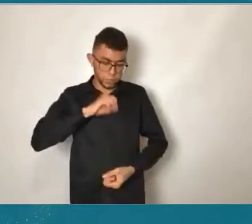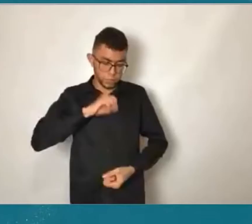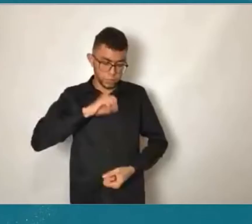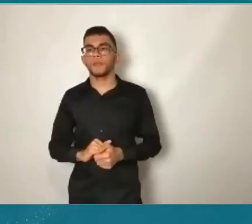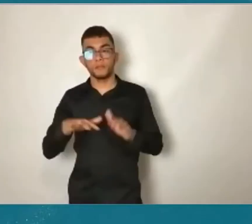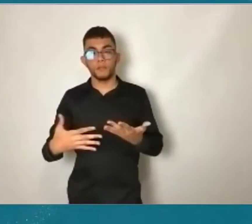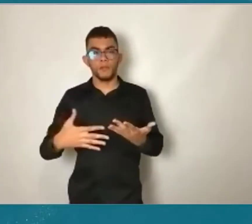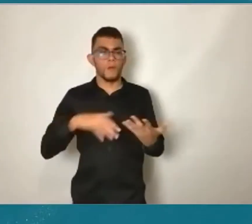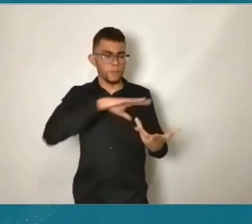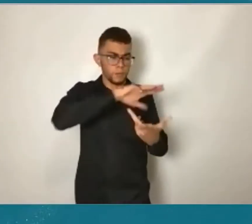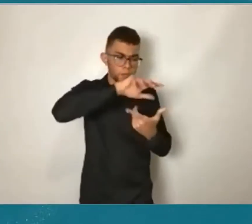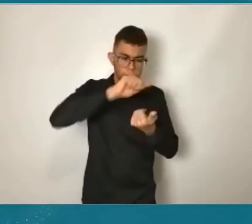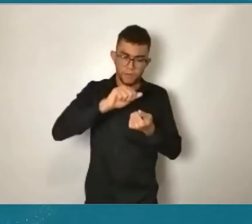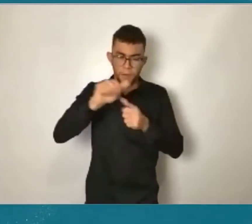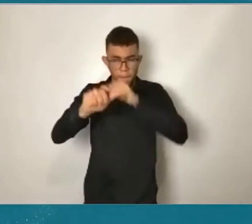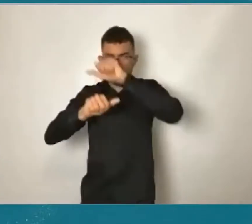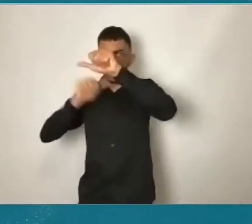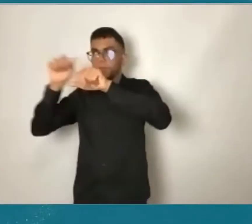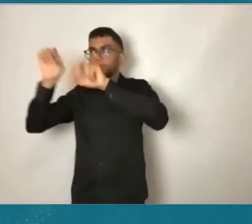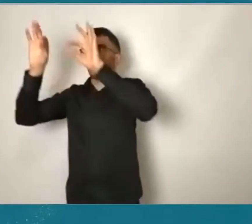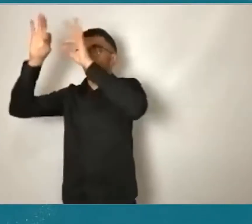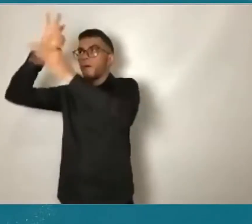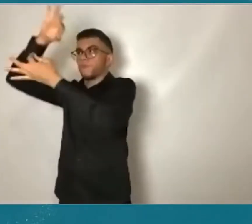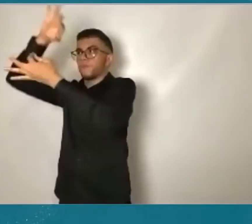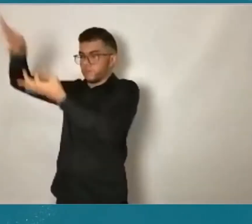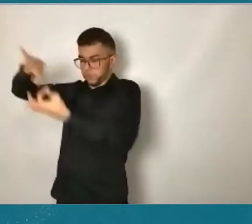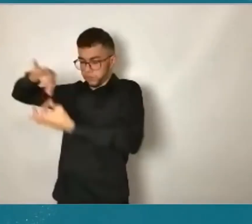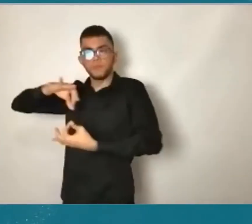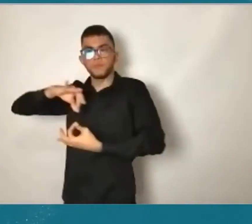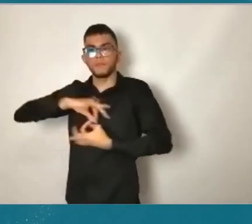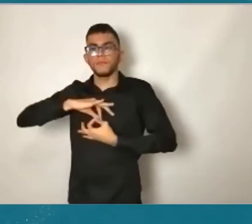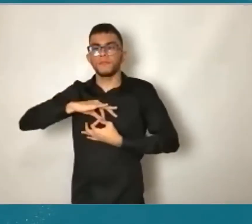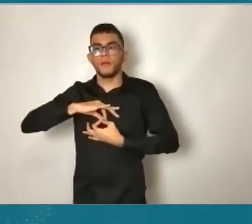e deixando Nazaré, foi morar em Cafarnaum,